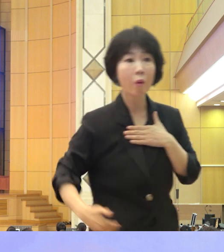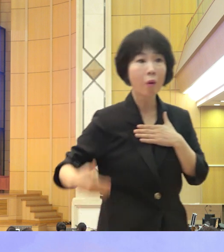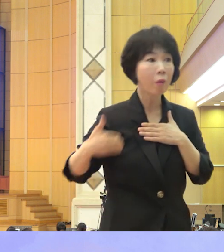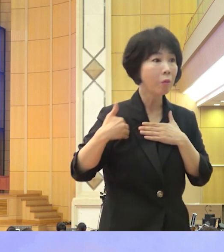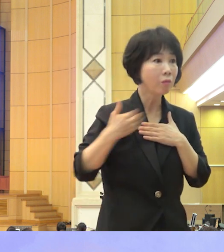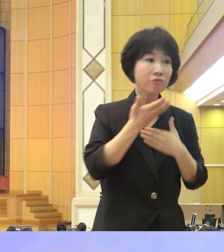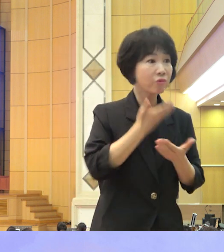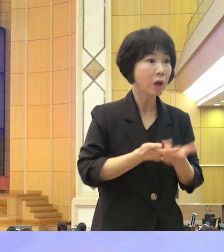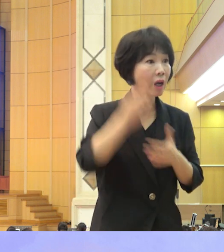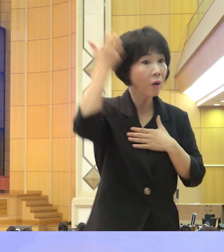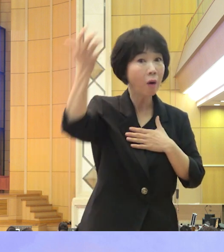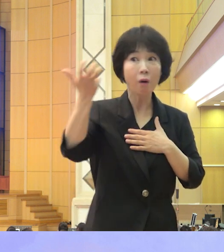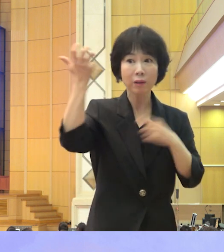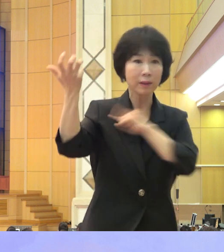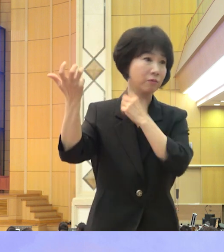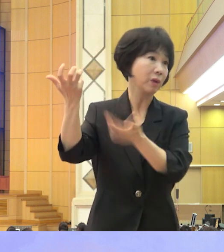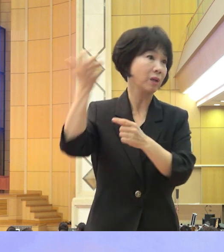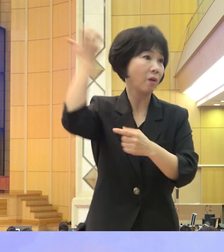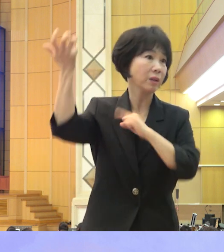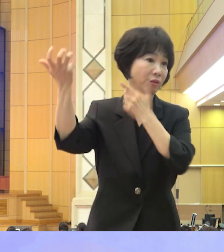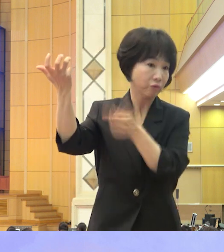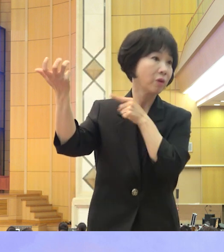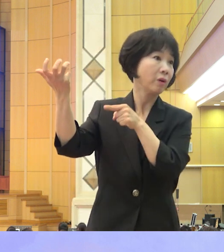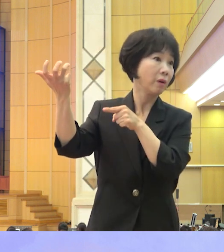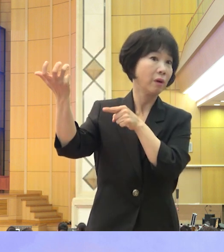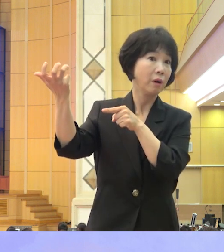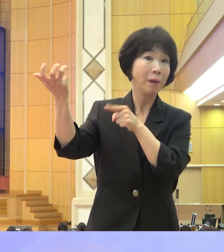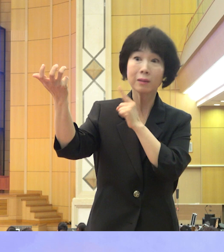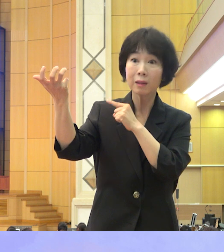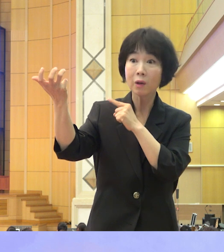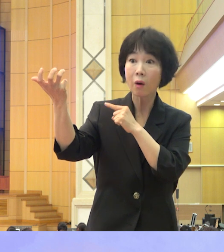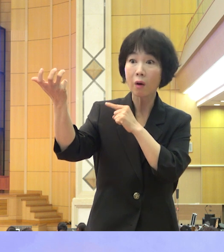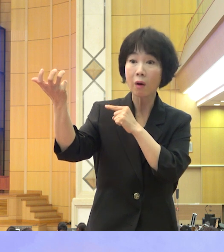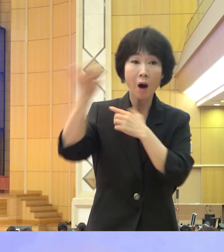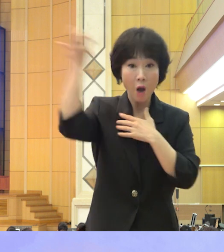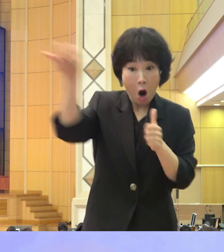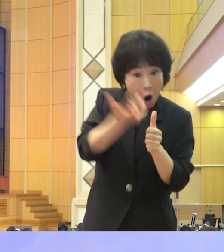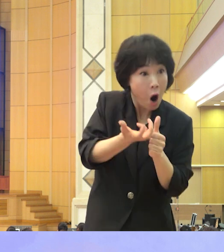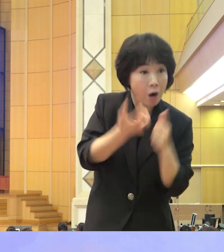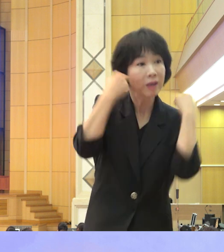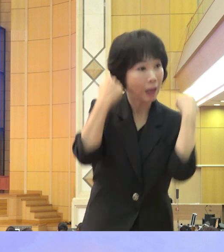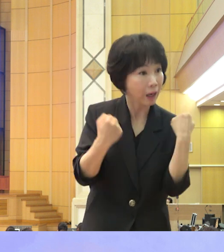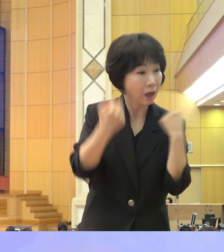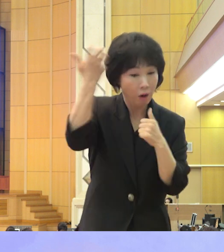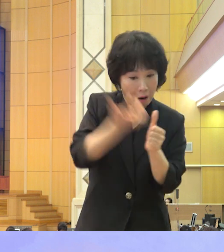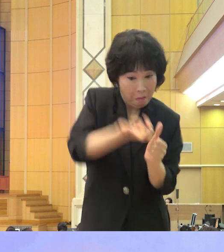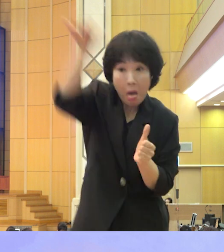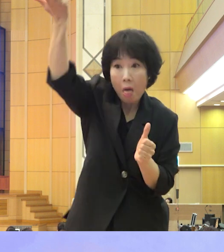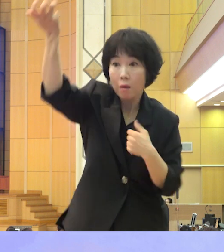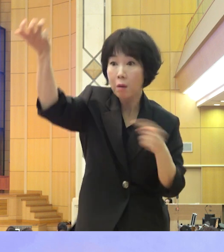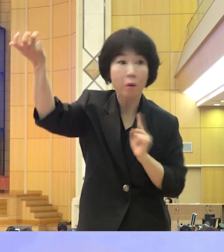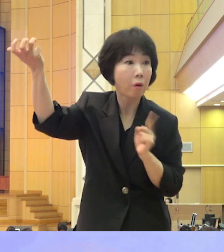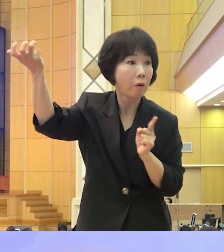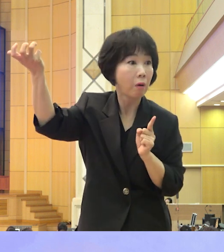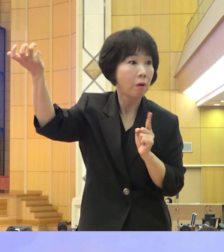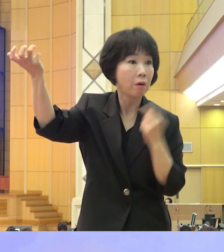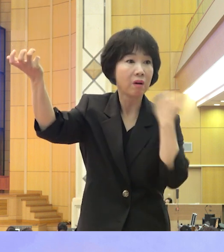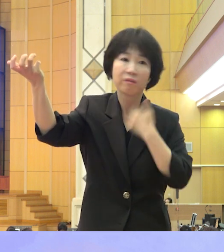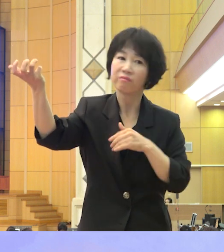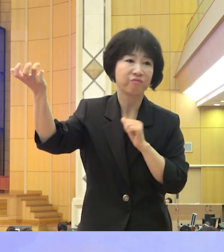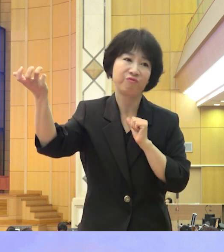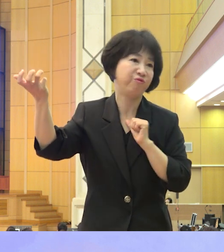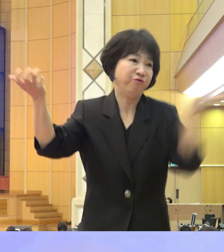것은 육체가 육체를 살리는 것이 아니라 영혼이 있으면 육체가 살고 영혼이 없으면 육체가